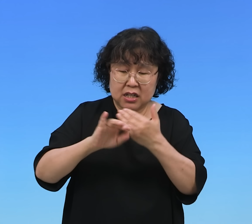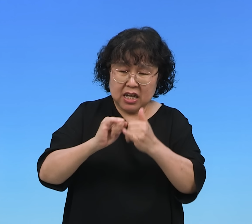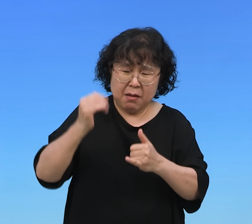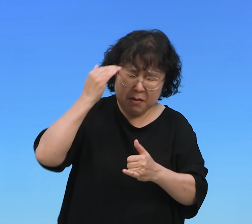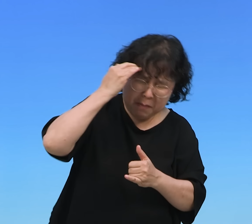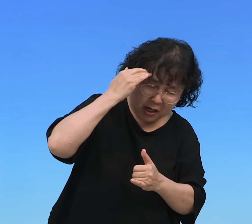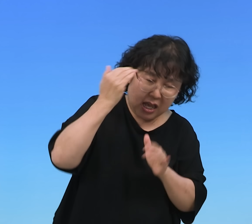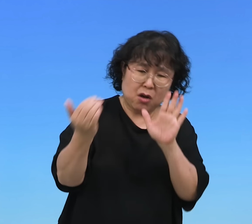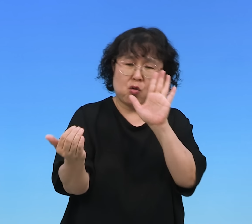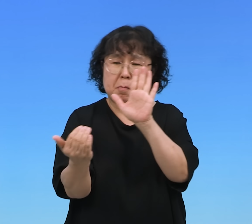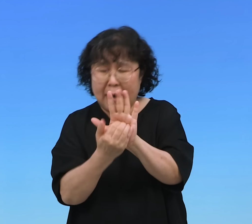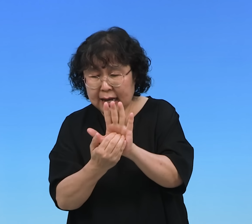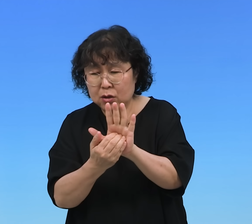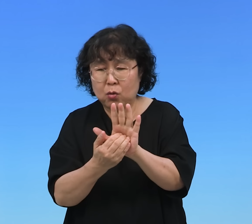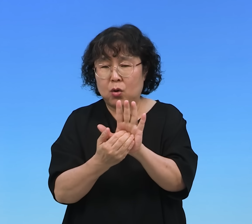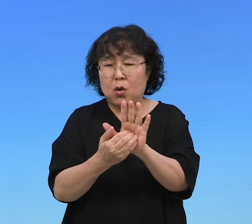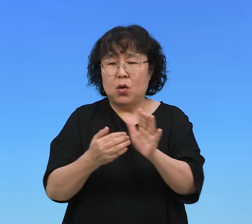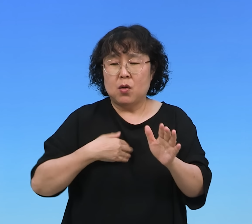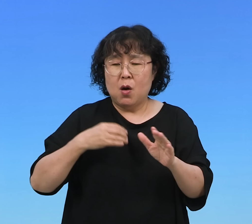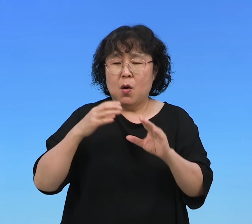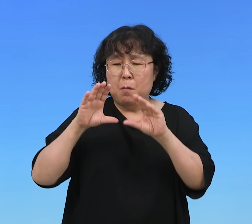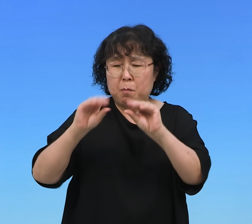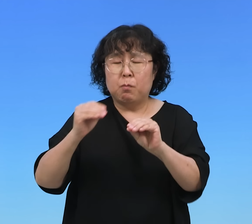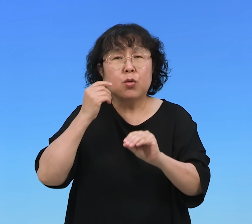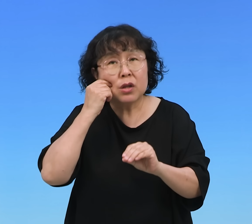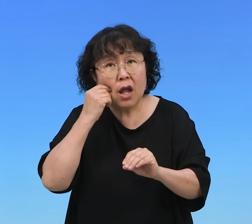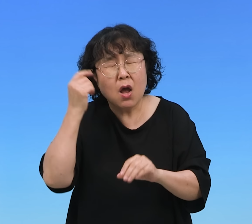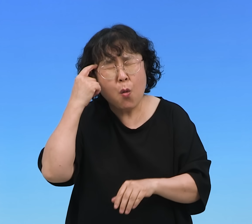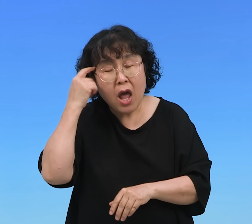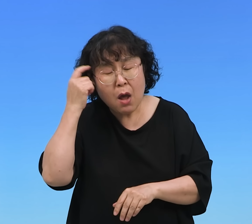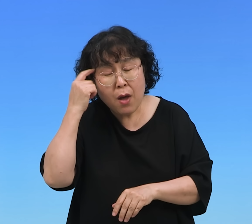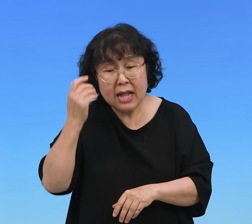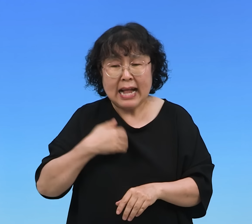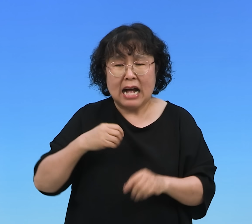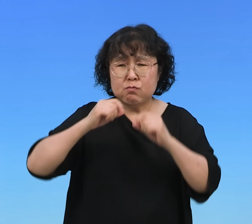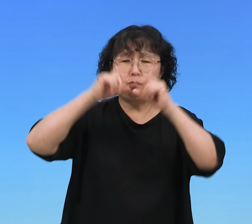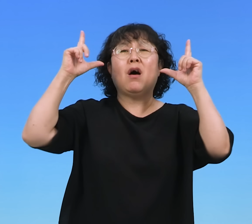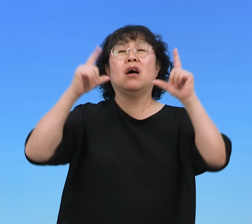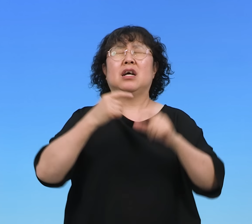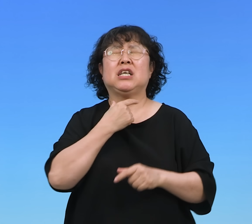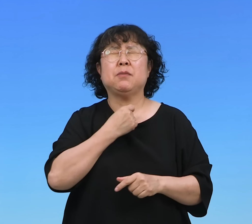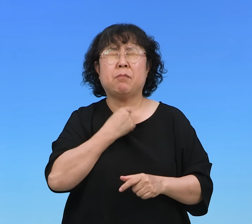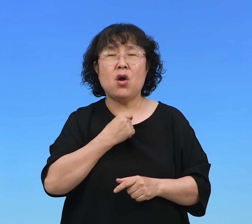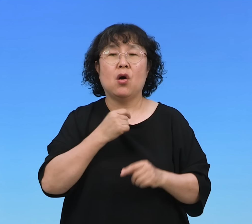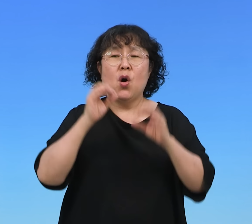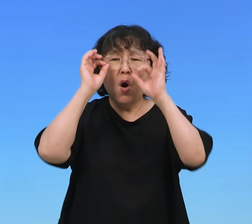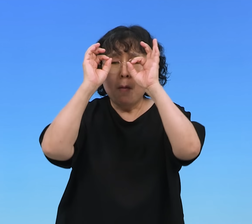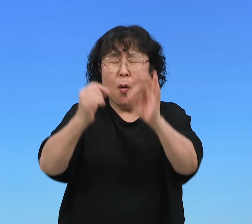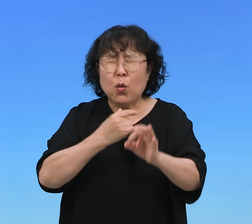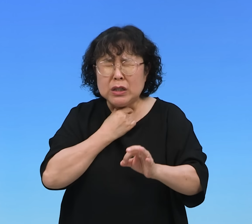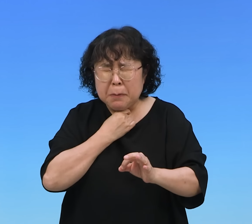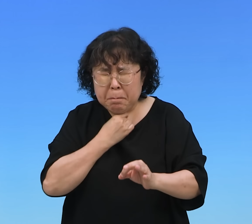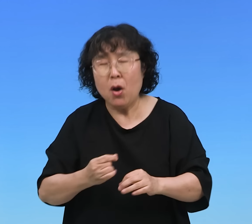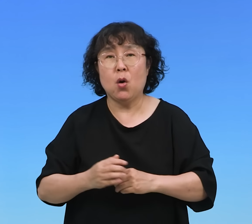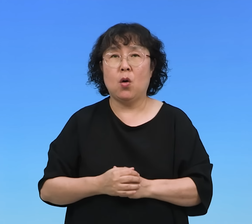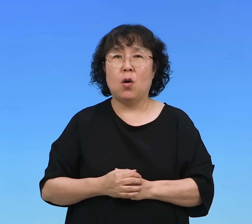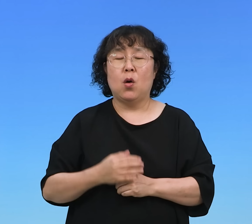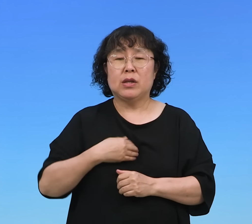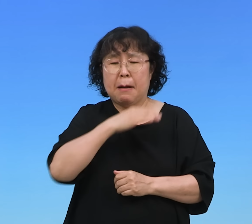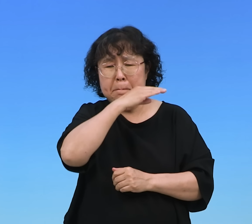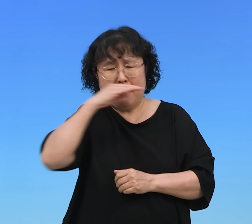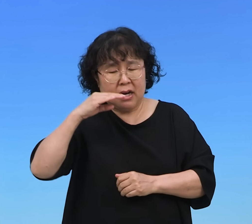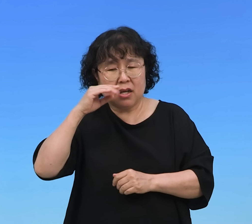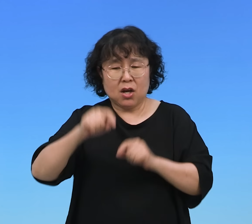너무나 큰 소원이 있었기 때문이에요 눈뜨기를 원합니다 나는 한번 제대로